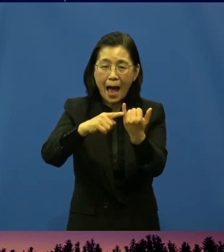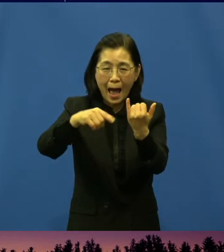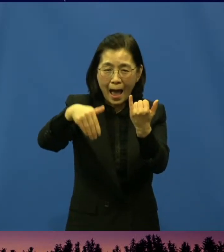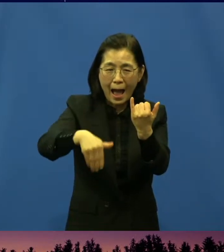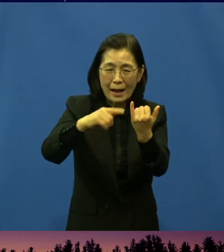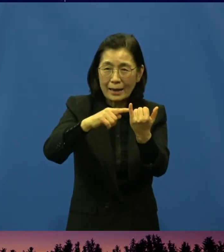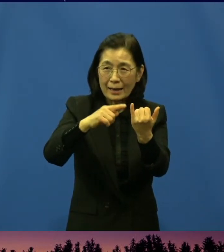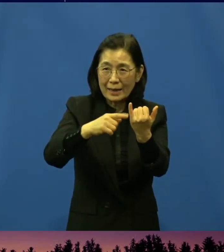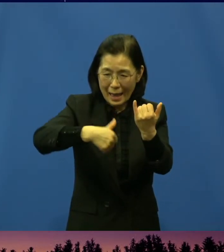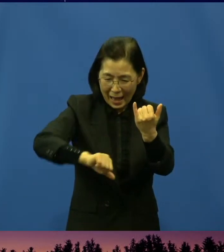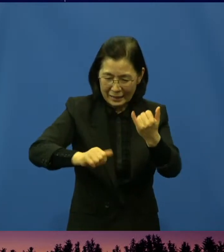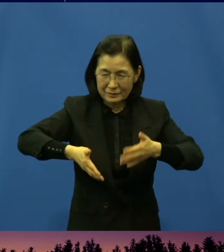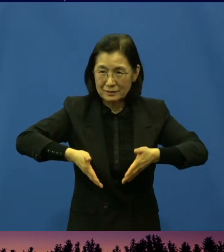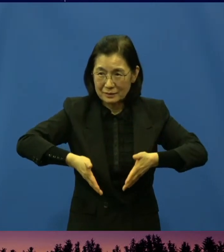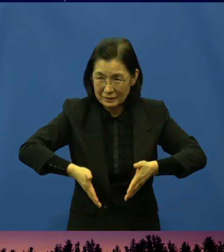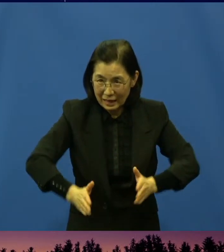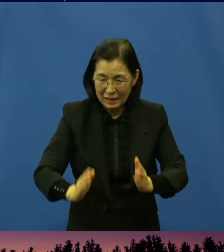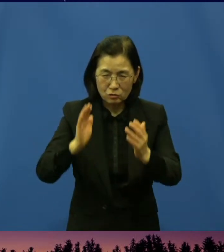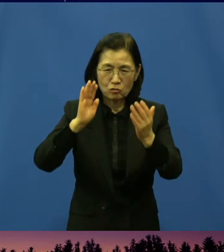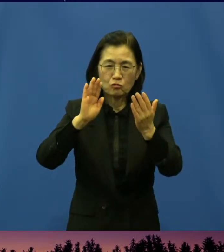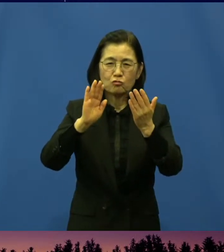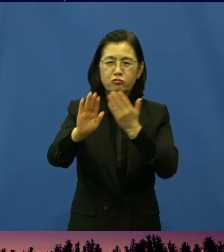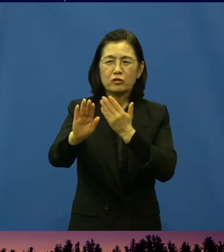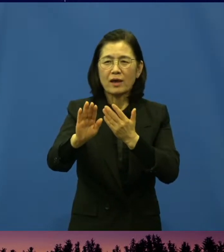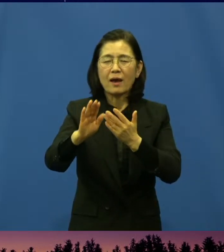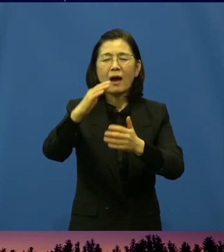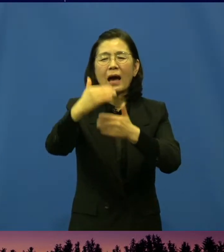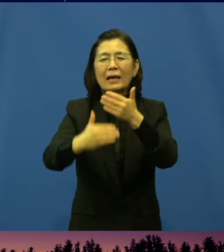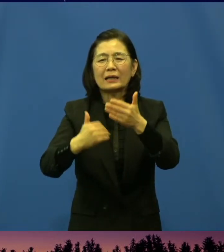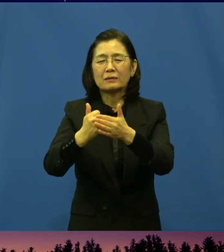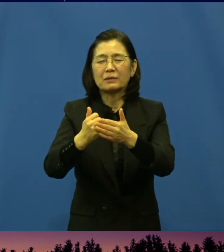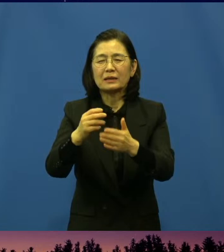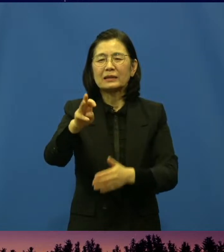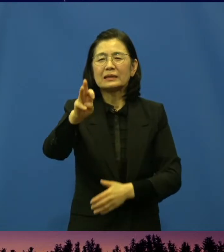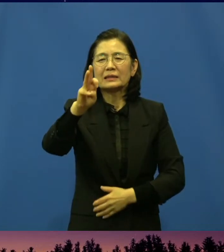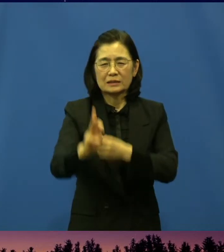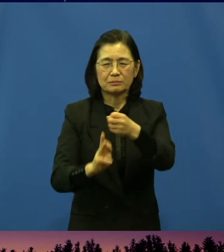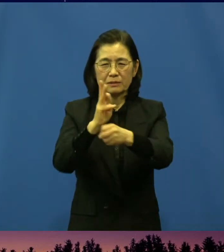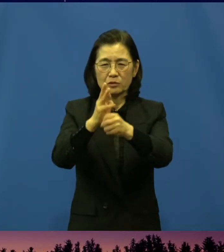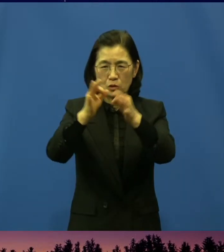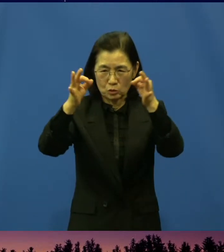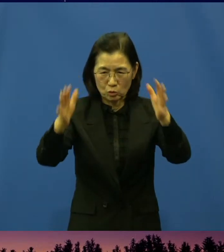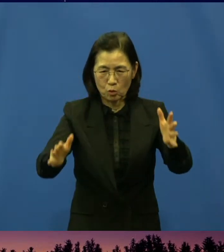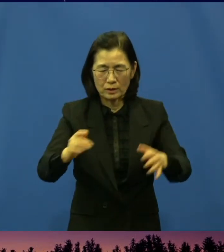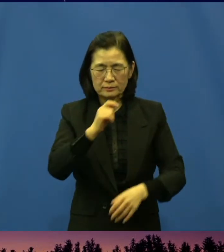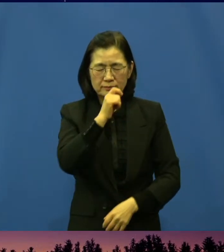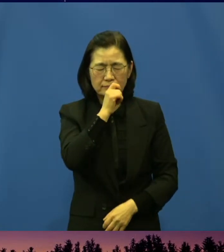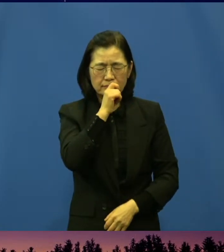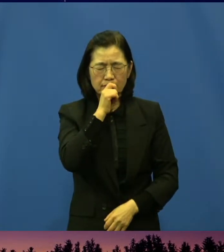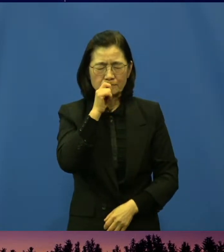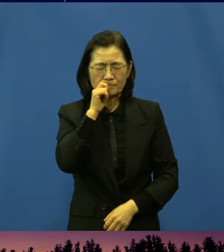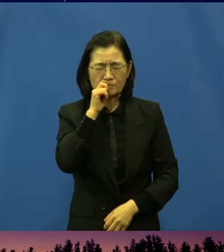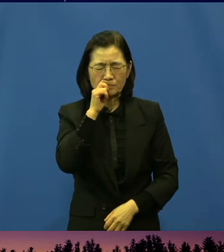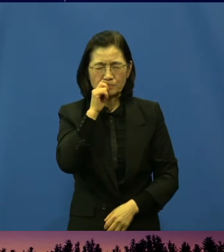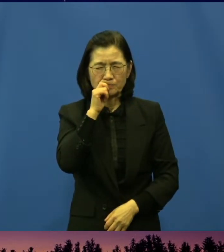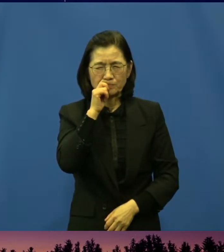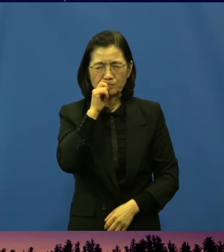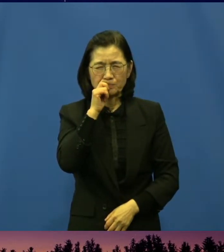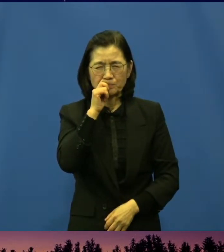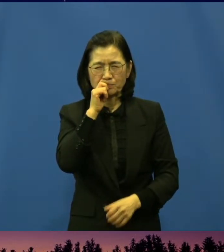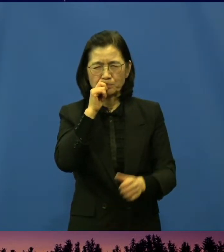아브라함의 실패, 하나님의 말씀이 끊겨버렸어요. 이 시간이 공백이 된 거죠. 그러니까